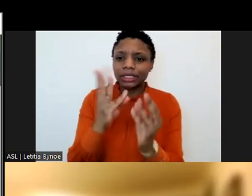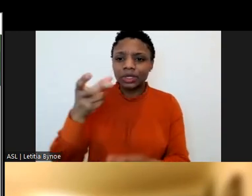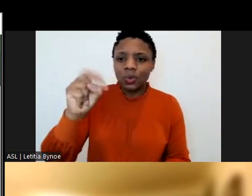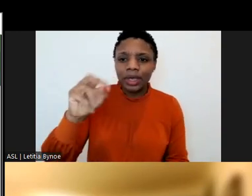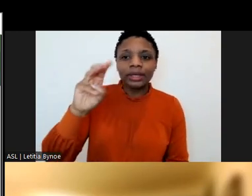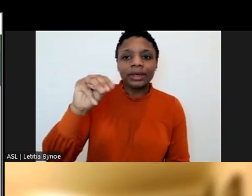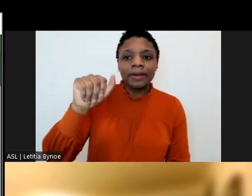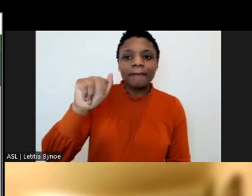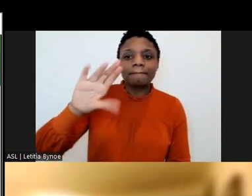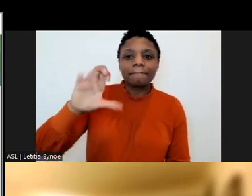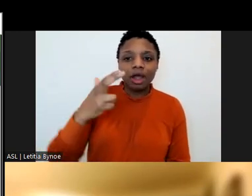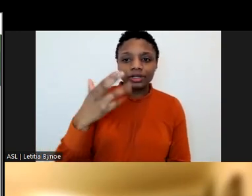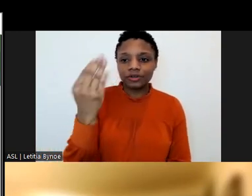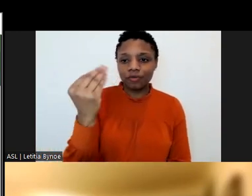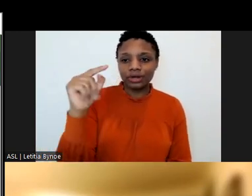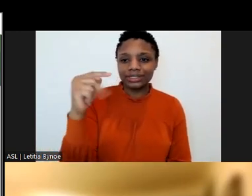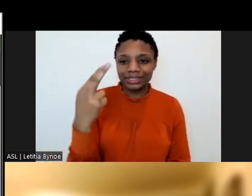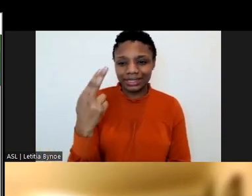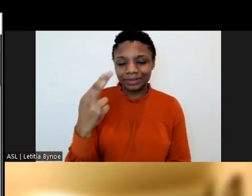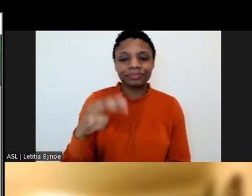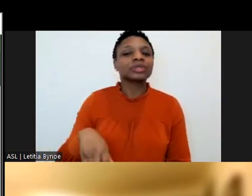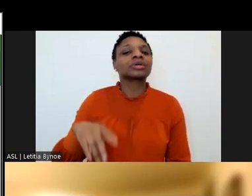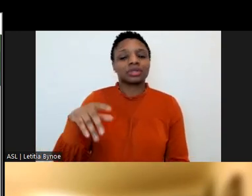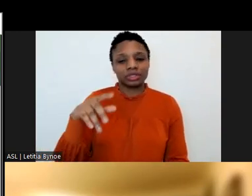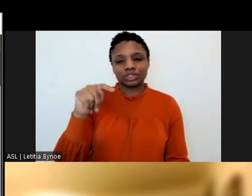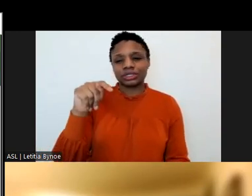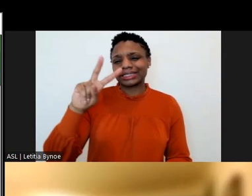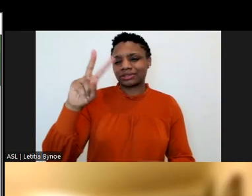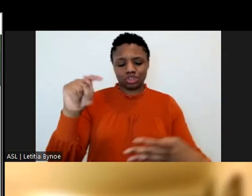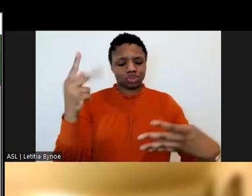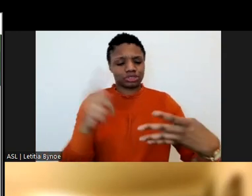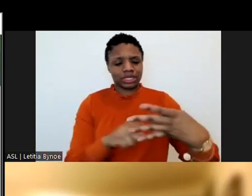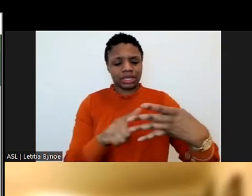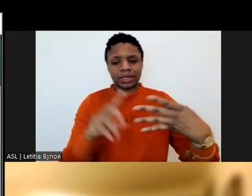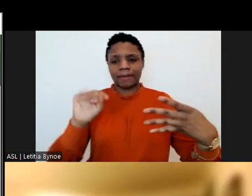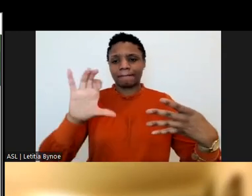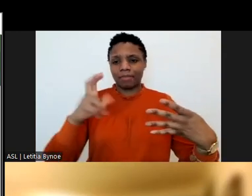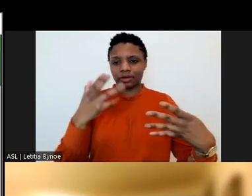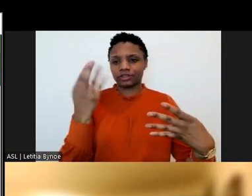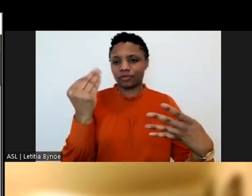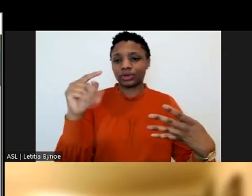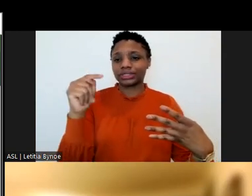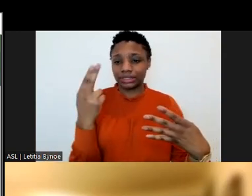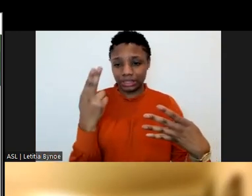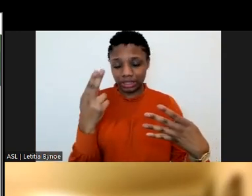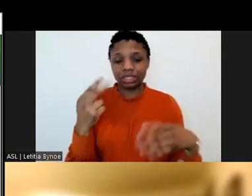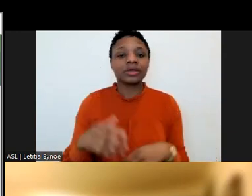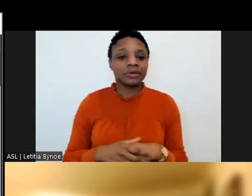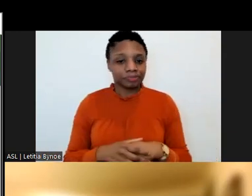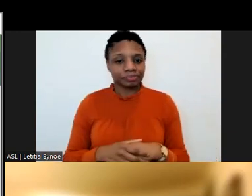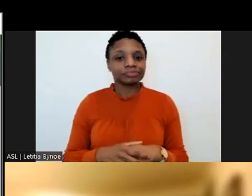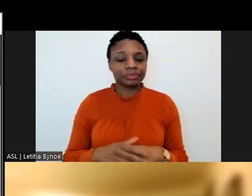nuestra próxima reunión es el 14 de marzo el segundo jueves del mes que es el